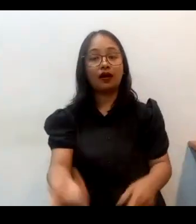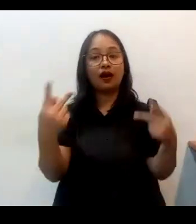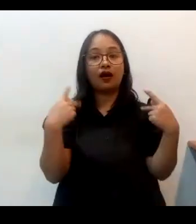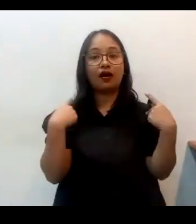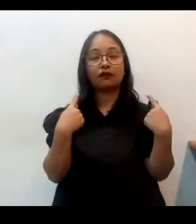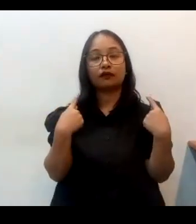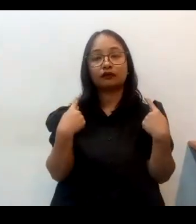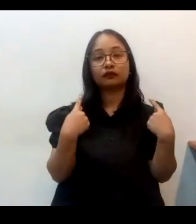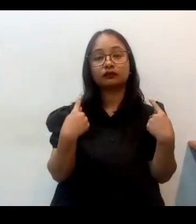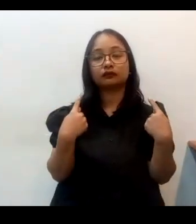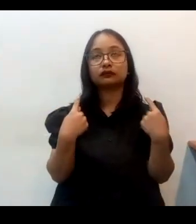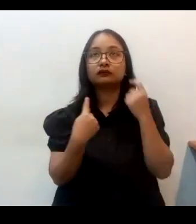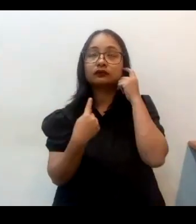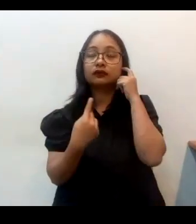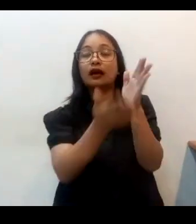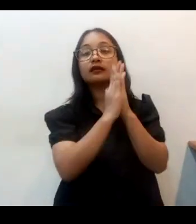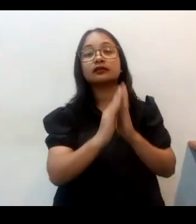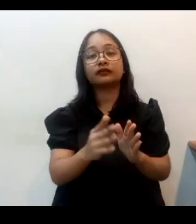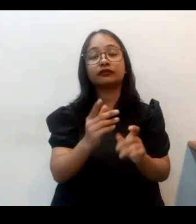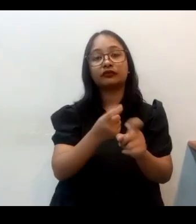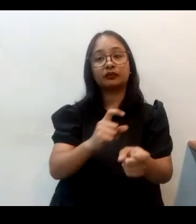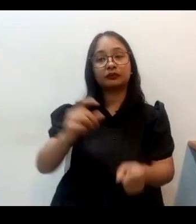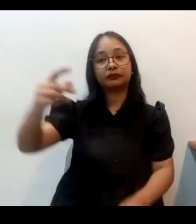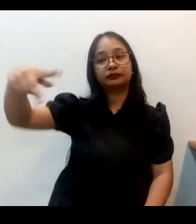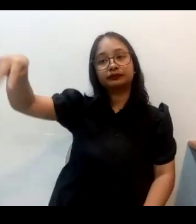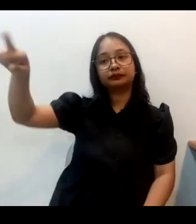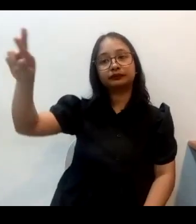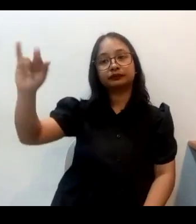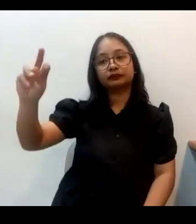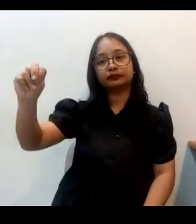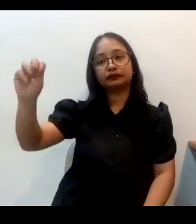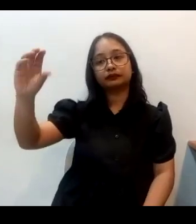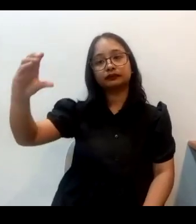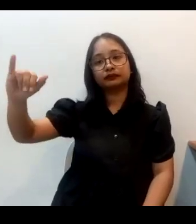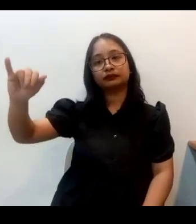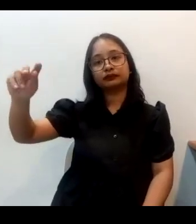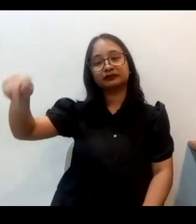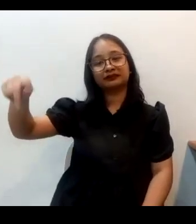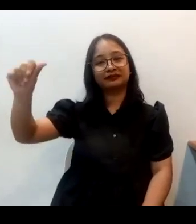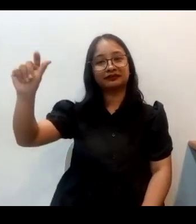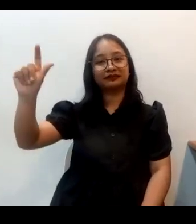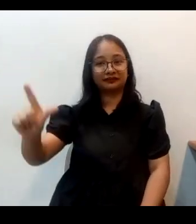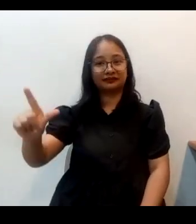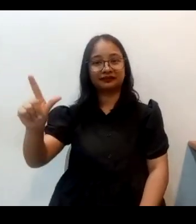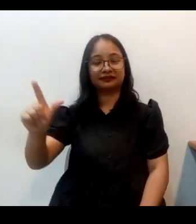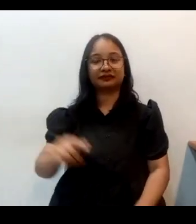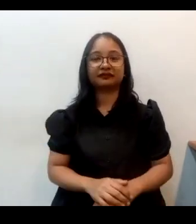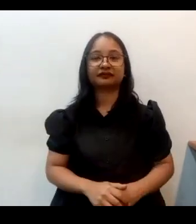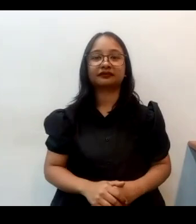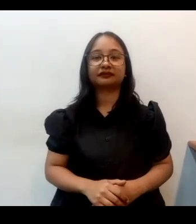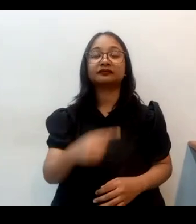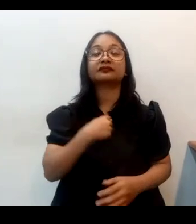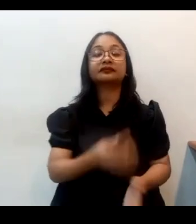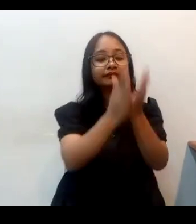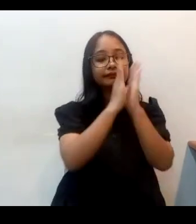permiso sa principal? I said, no. Sabi ko, ay hindi po. Can I get the permission Pwede ba akong humingi ng permiso? now?